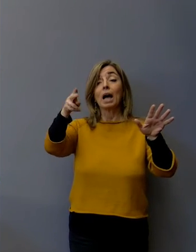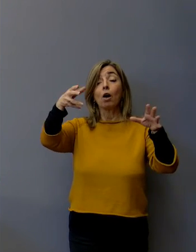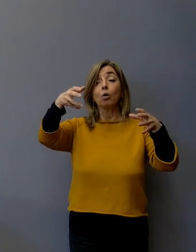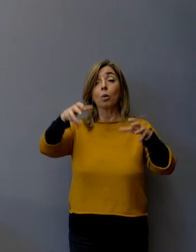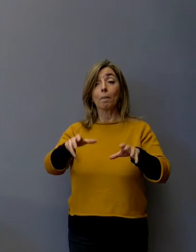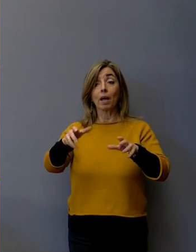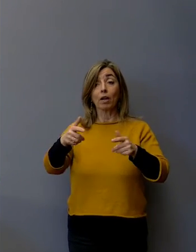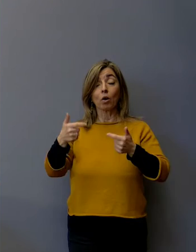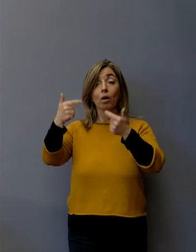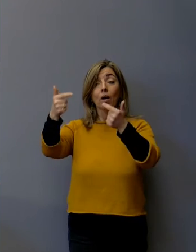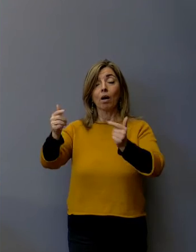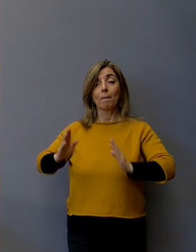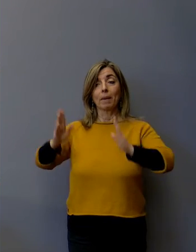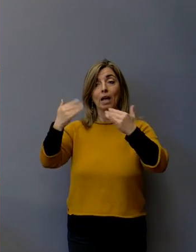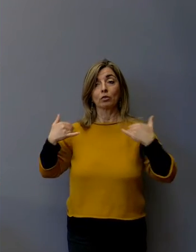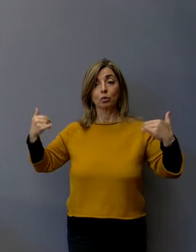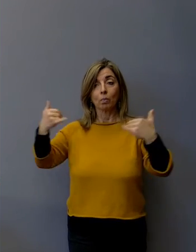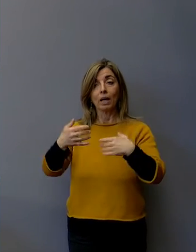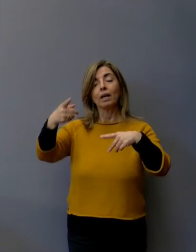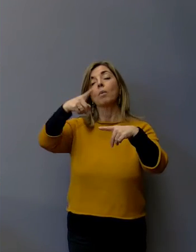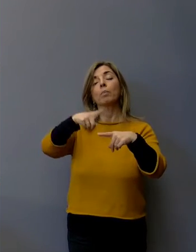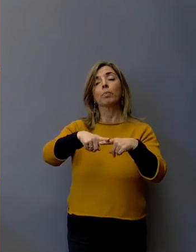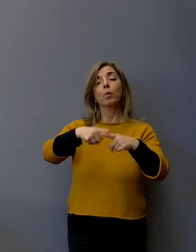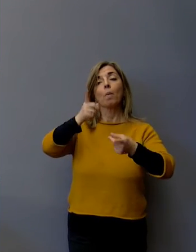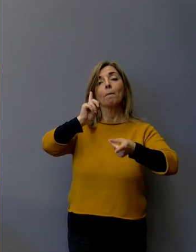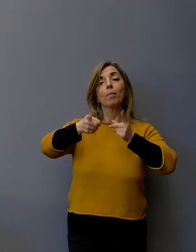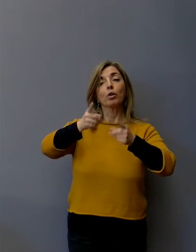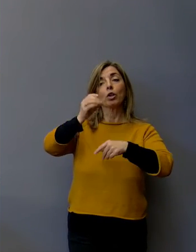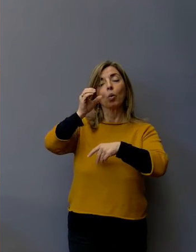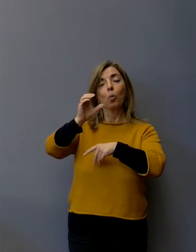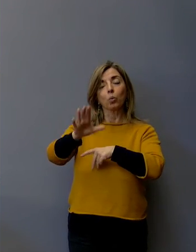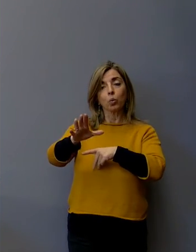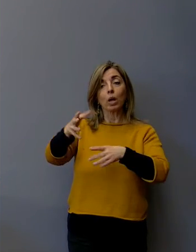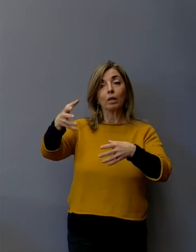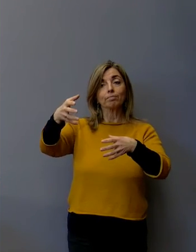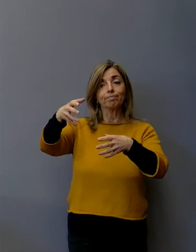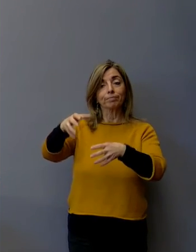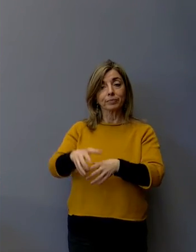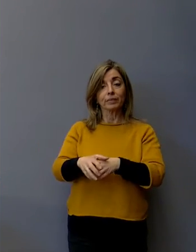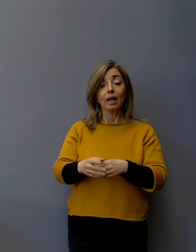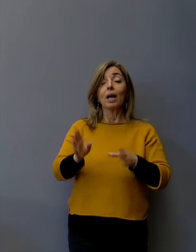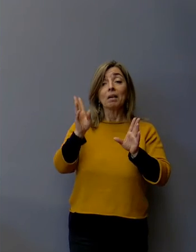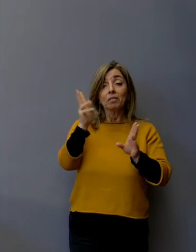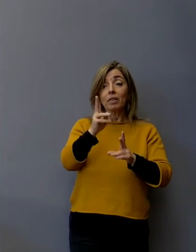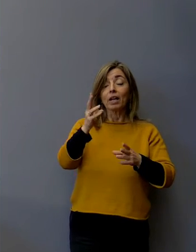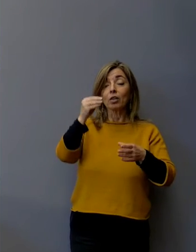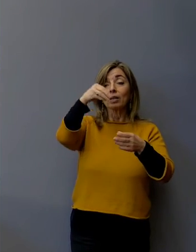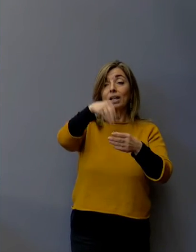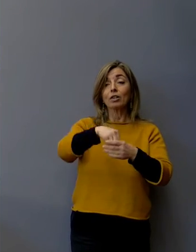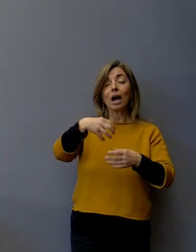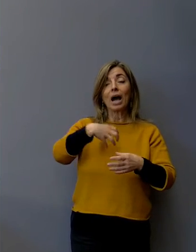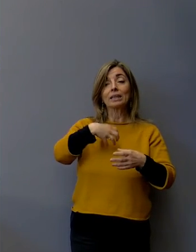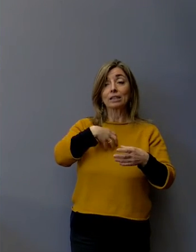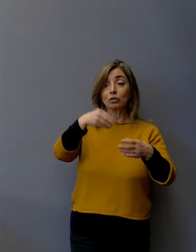mila euro in meno per le politiche culturali mentre nello stesso assessorato si moltiplicano i consulenti dell'assessore ciascuno a 74mila euro